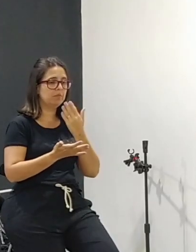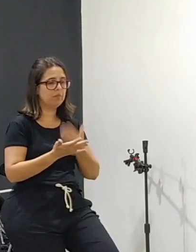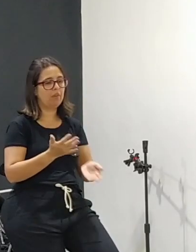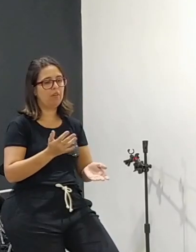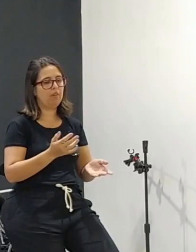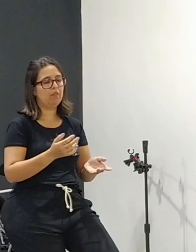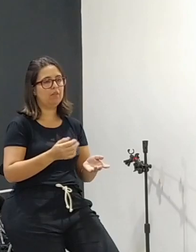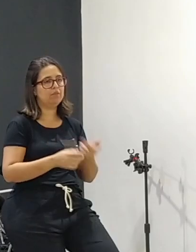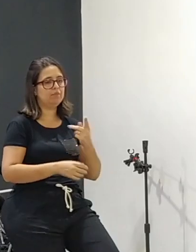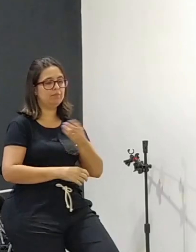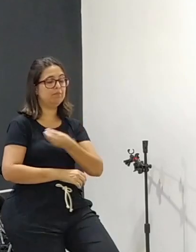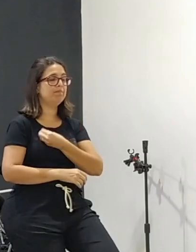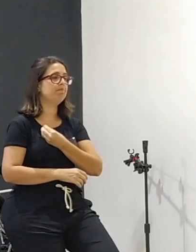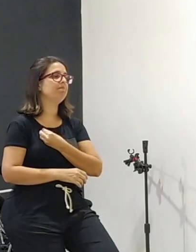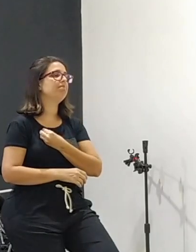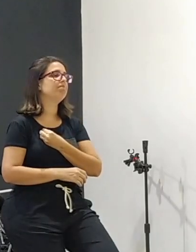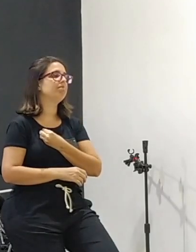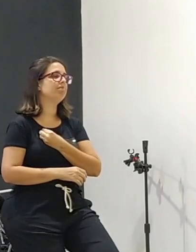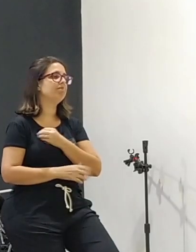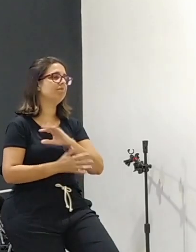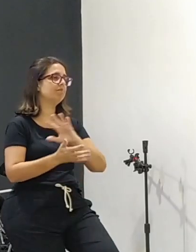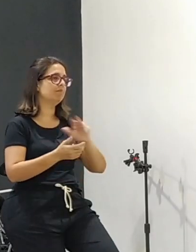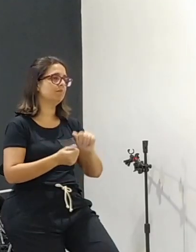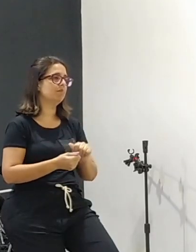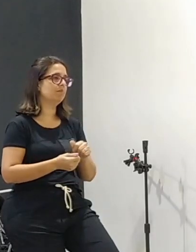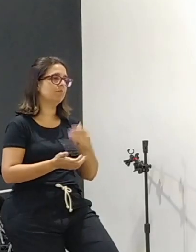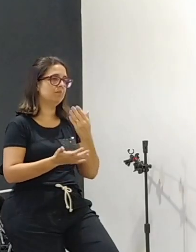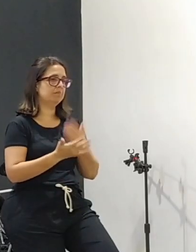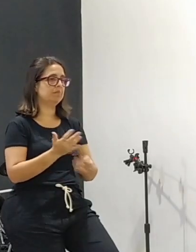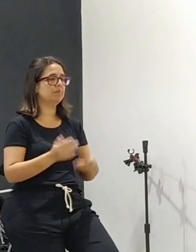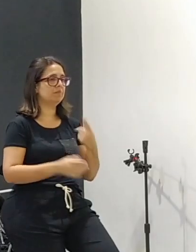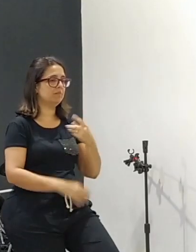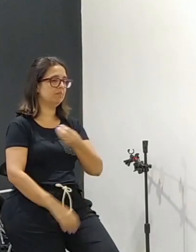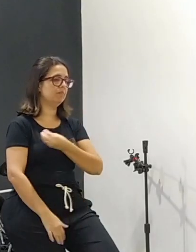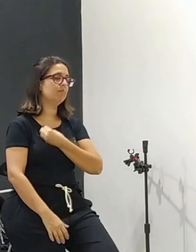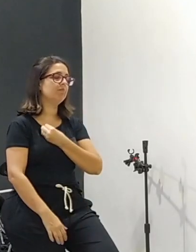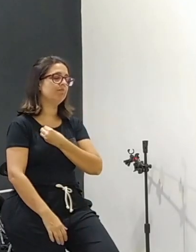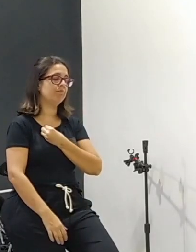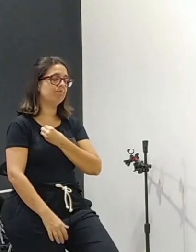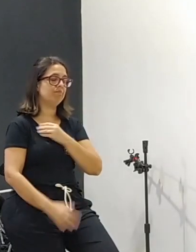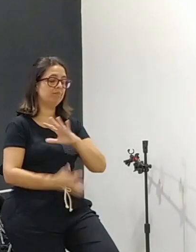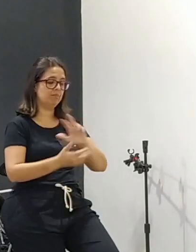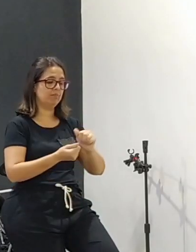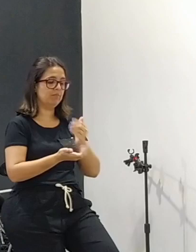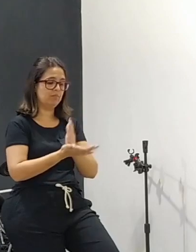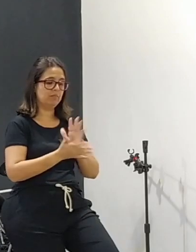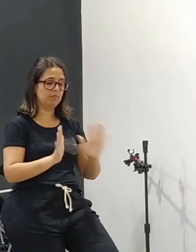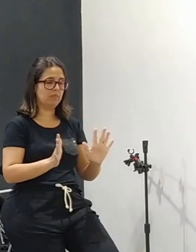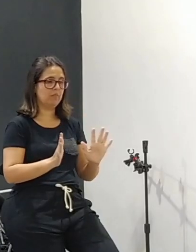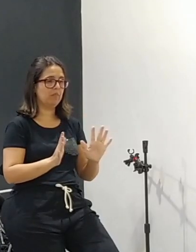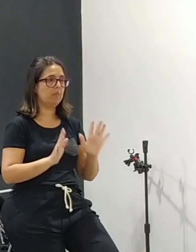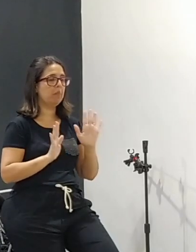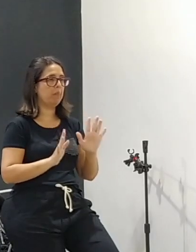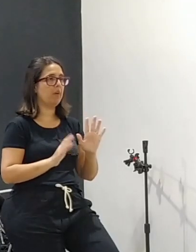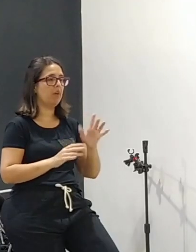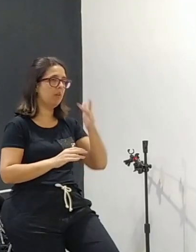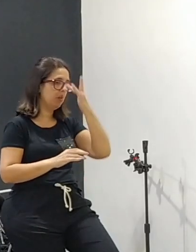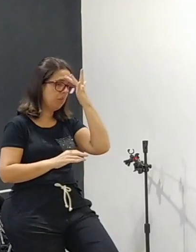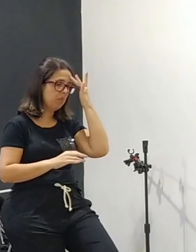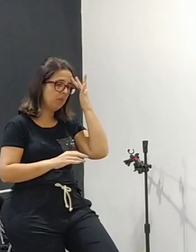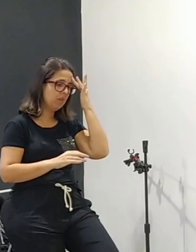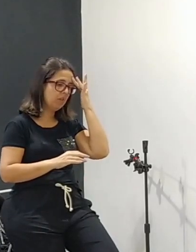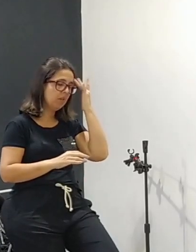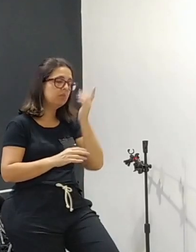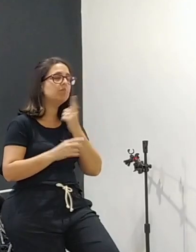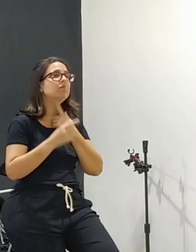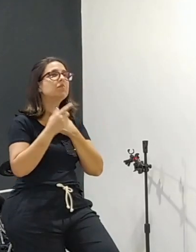tempo. Nesse mundo você está perdendo o seu tempo, porque o mundo passa. Mas aquele que faz a vontade de